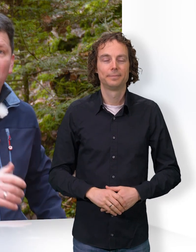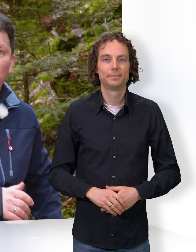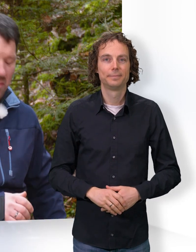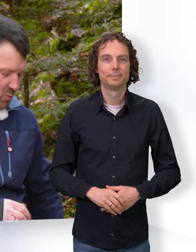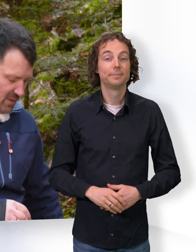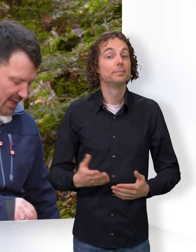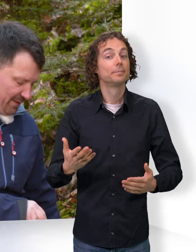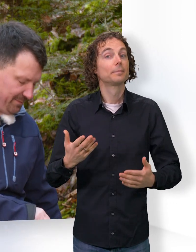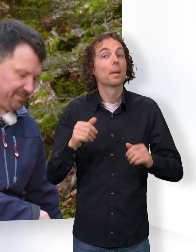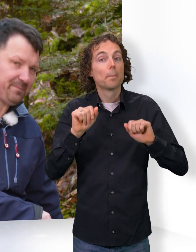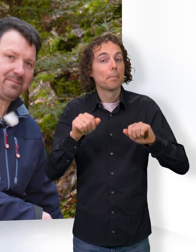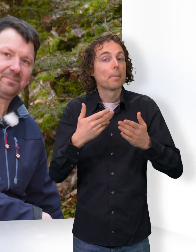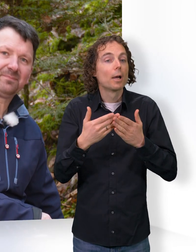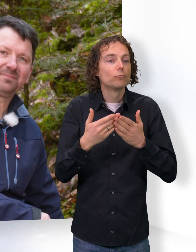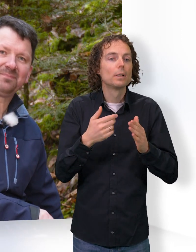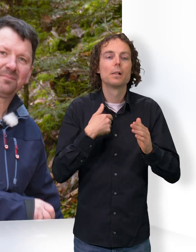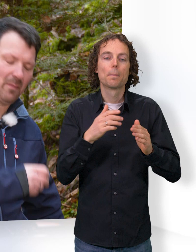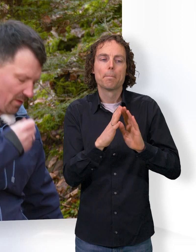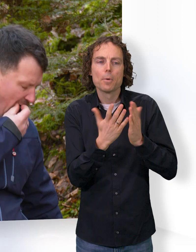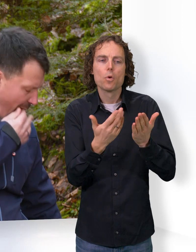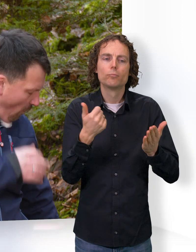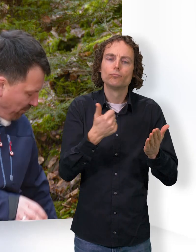Das kann ein gutes Buch sein.